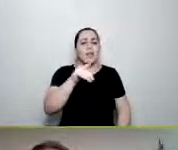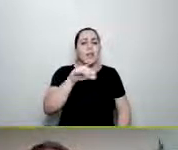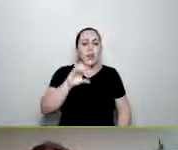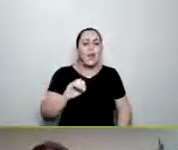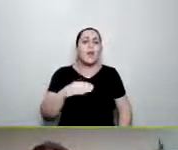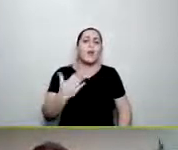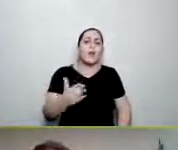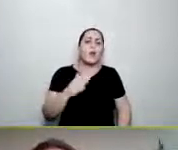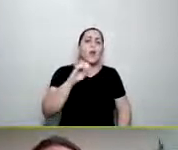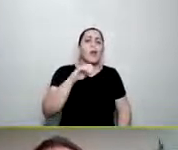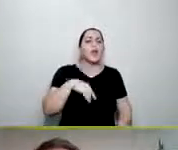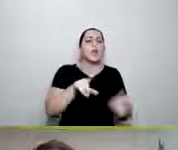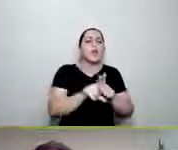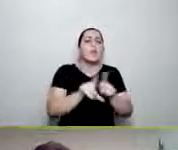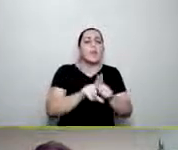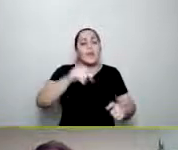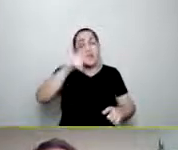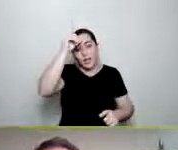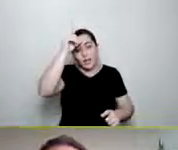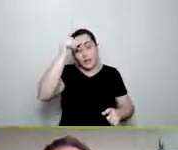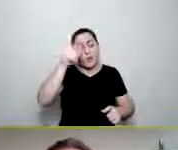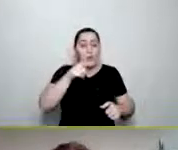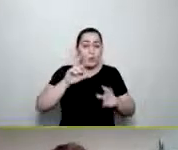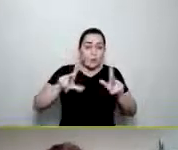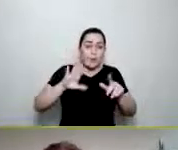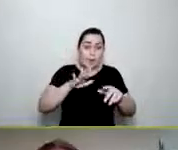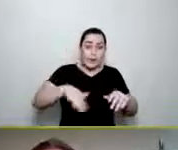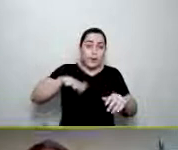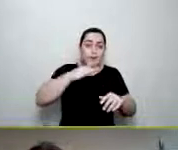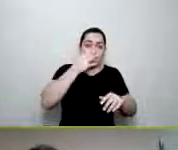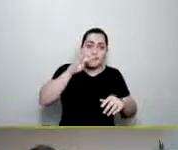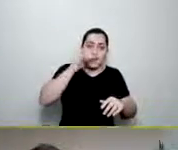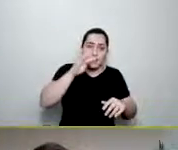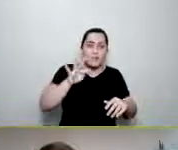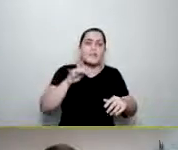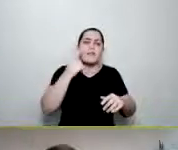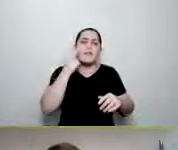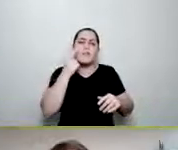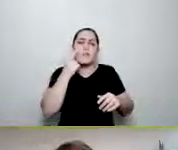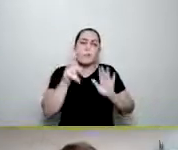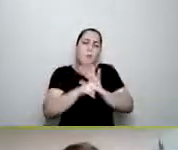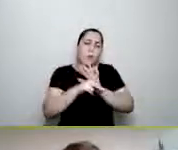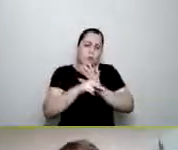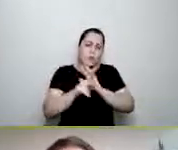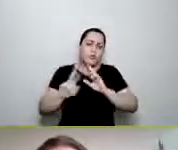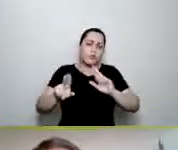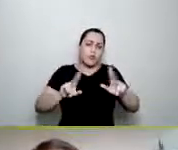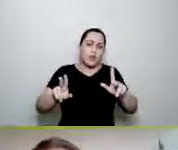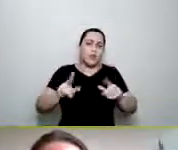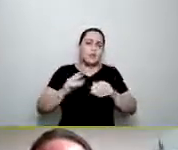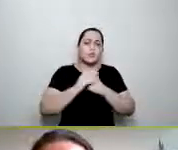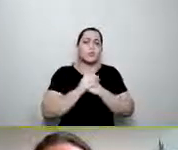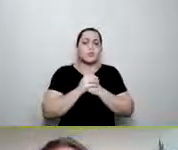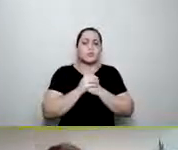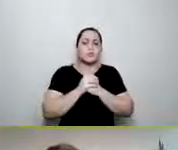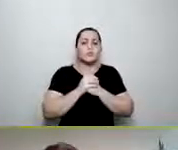são línguas claramente diferentes, mas na parte do francês, né, Languedoc, né, Provençal, são línguas diferentes do francês padrão ou não